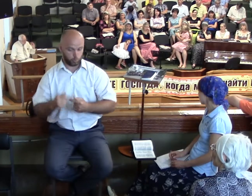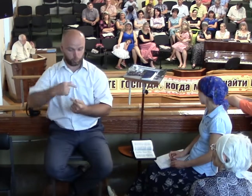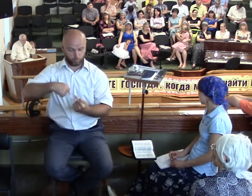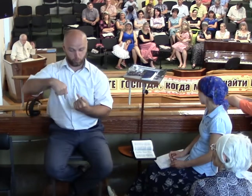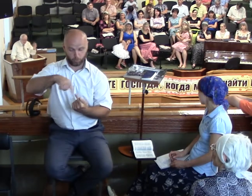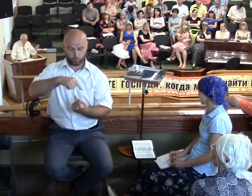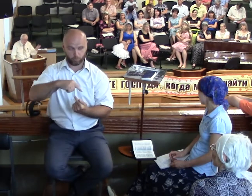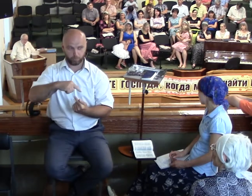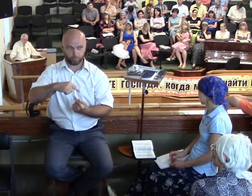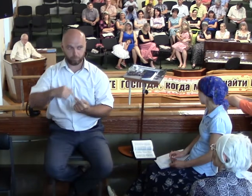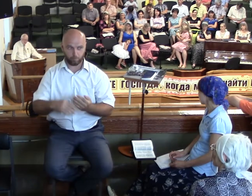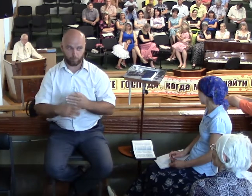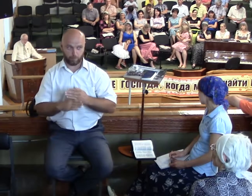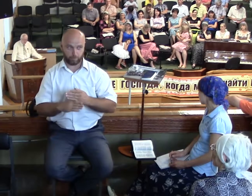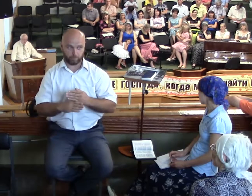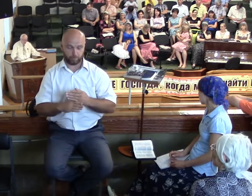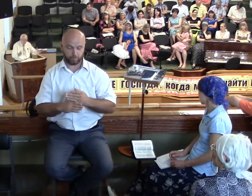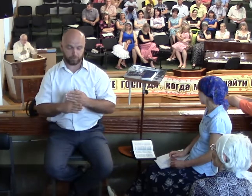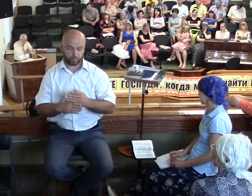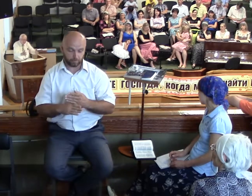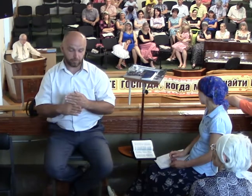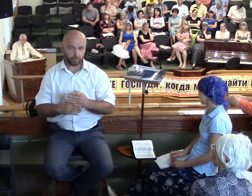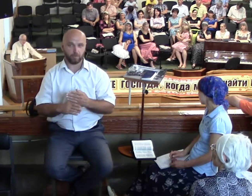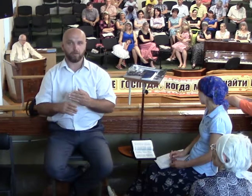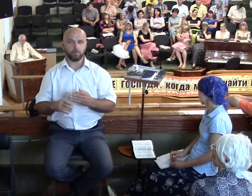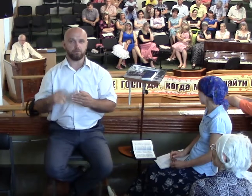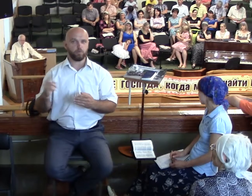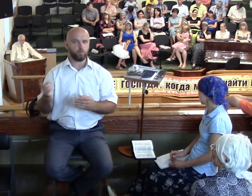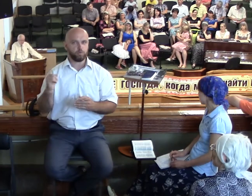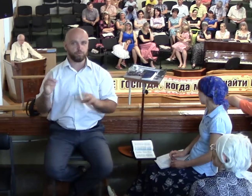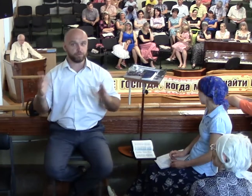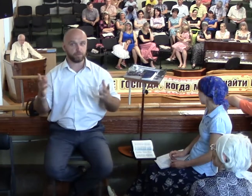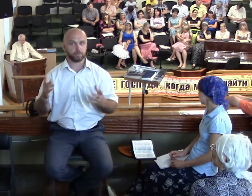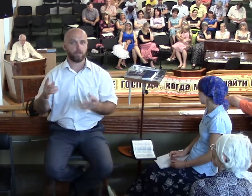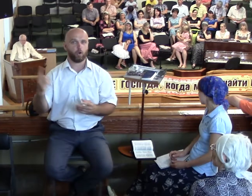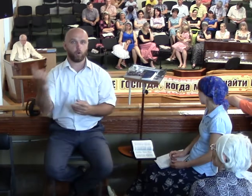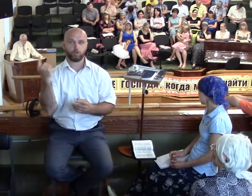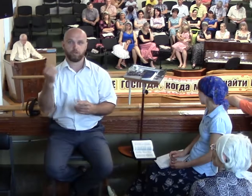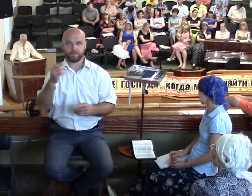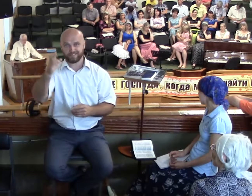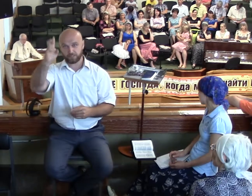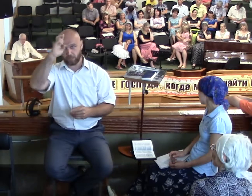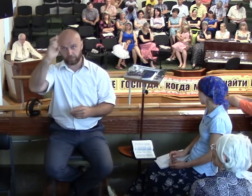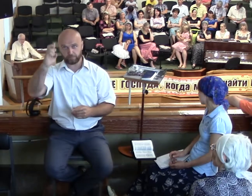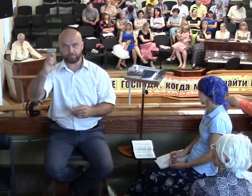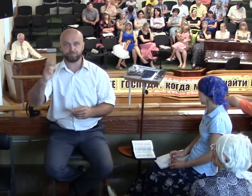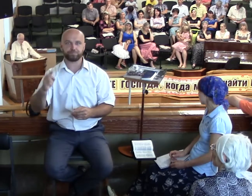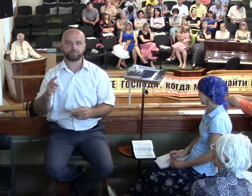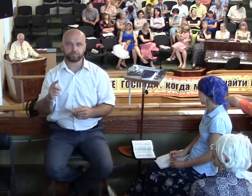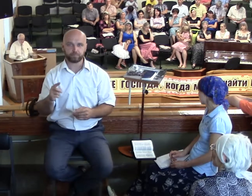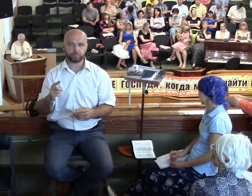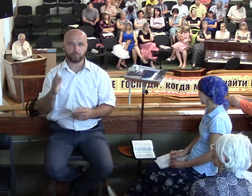сказал очень такую деликатную вещь царю об этом народе, который был там в плену, и сказал Аман царю